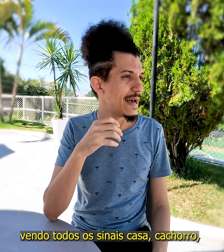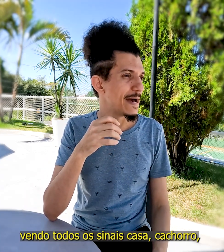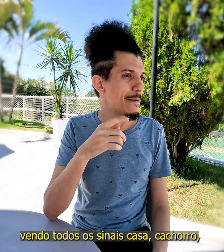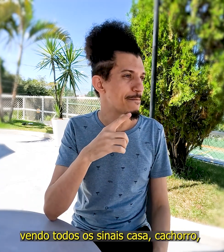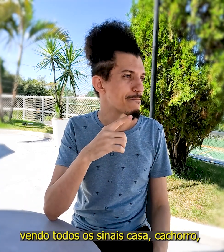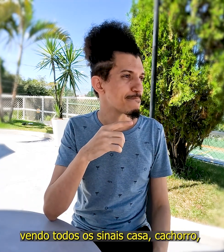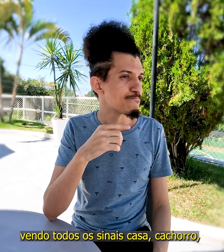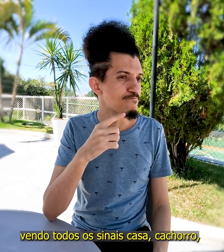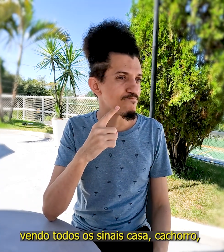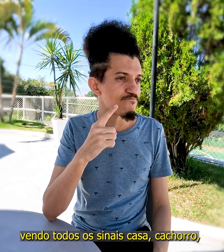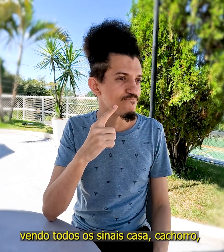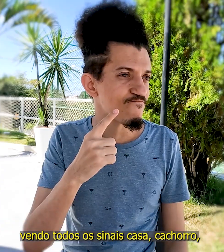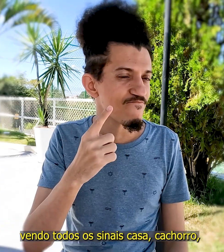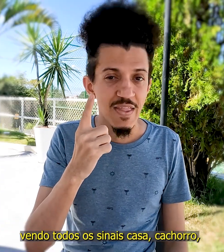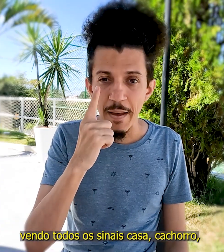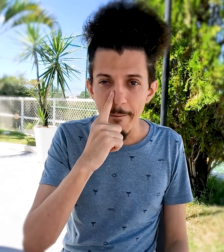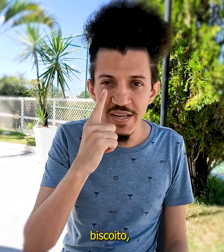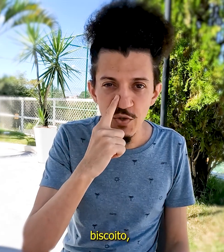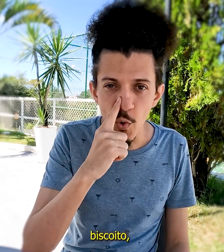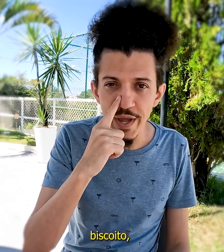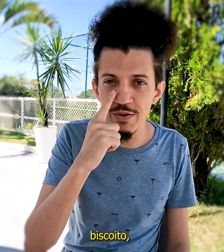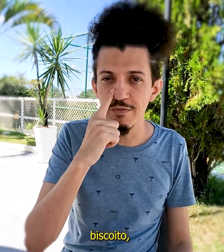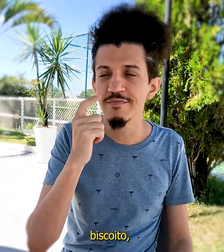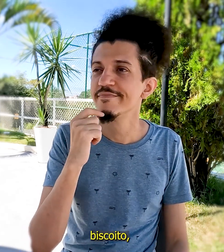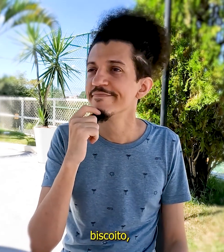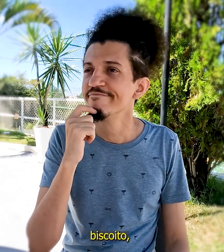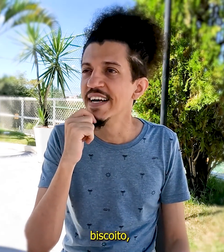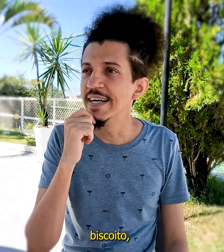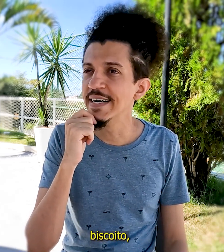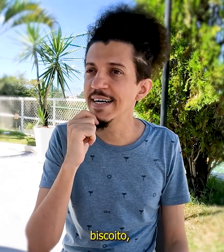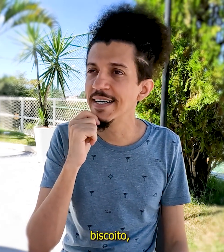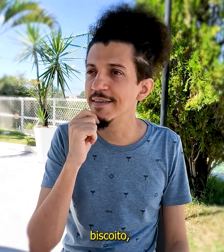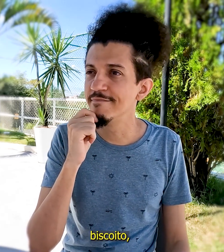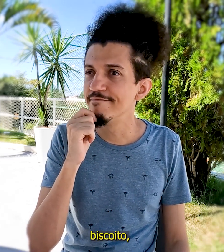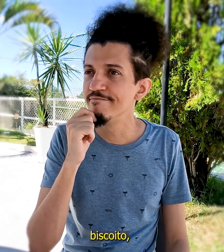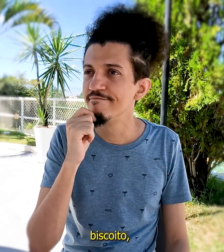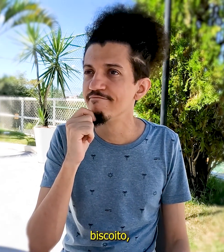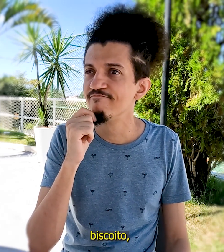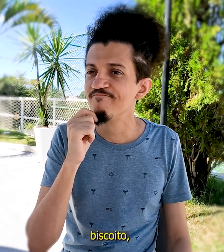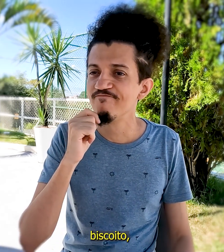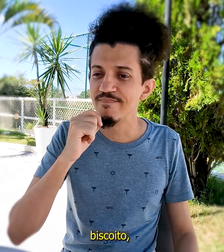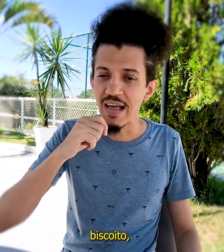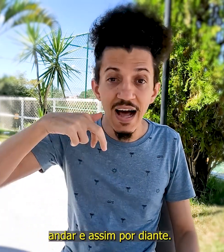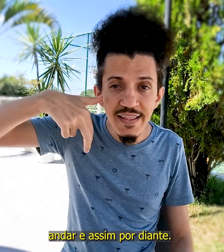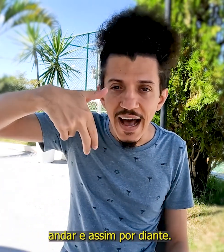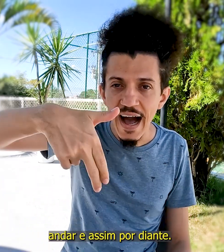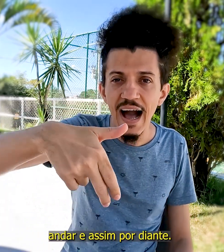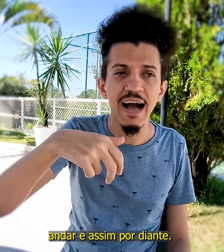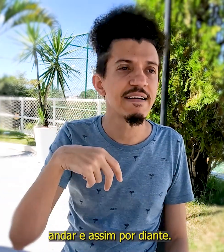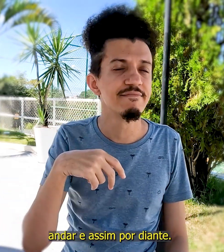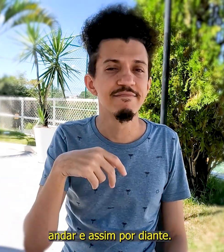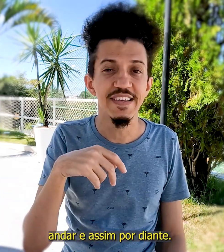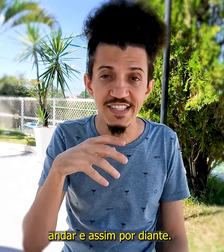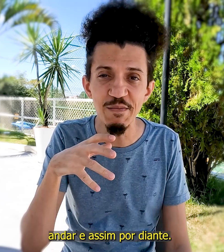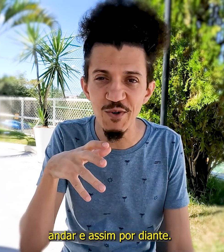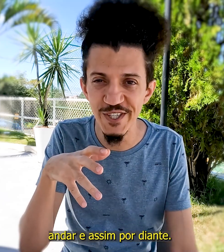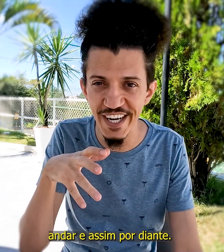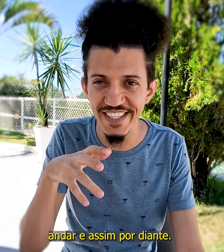biscoito, andar e assim por diante.